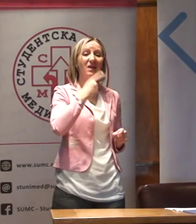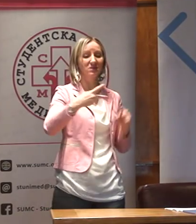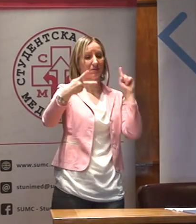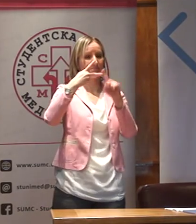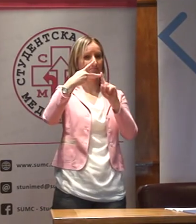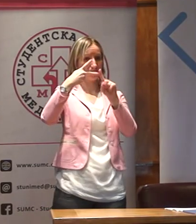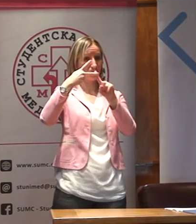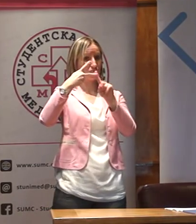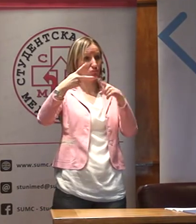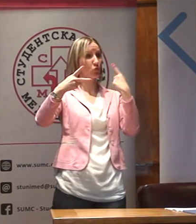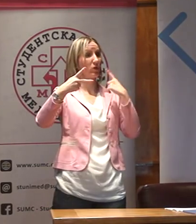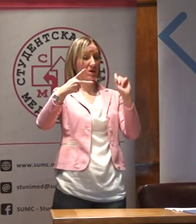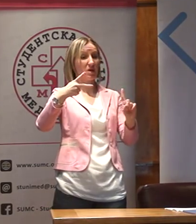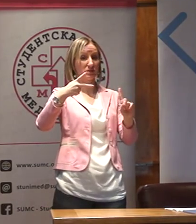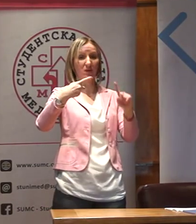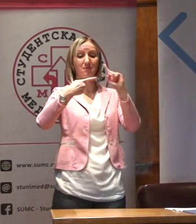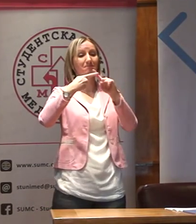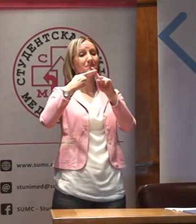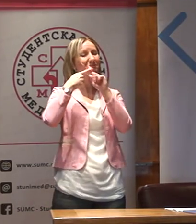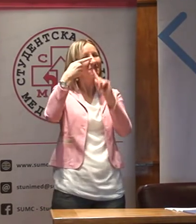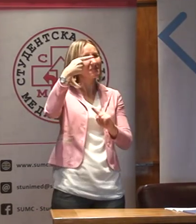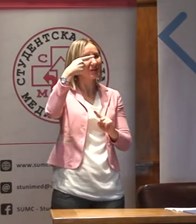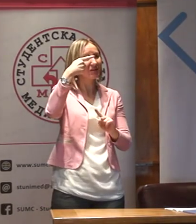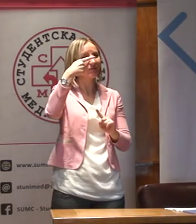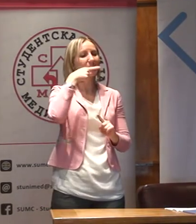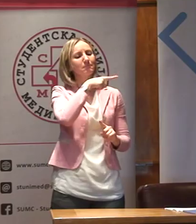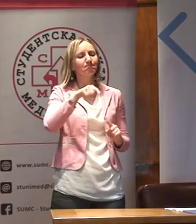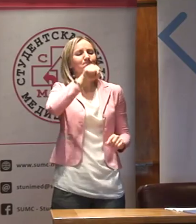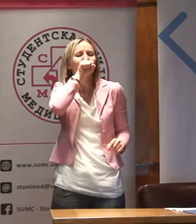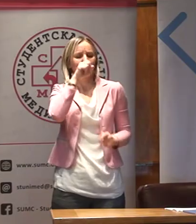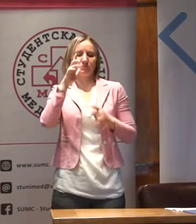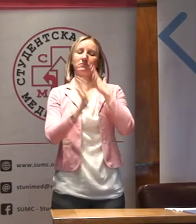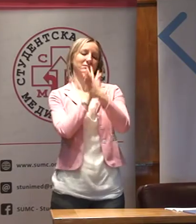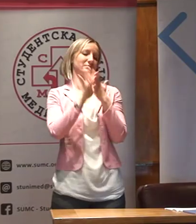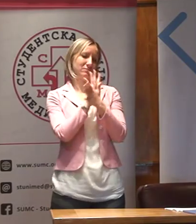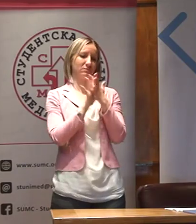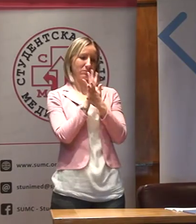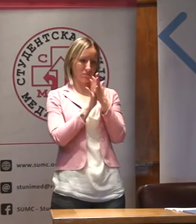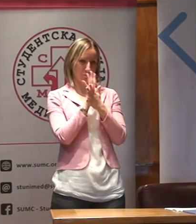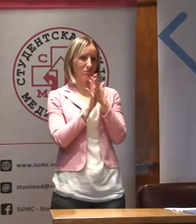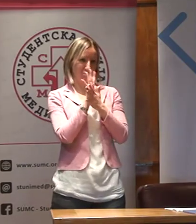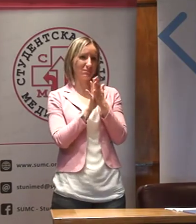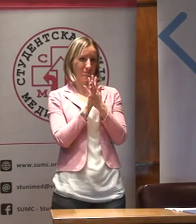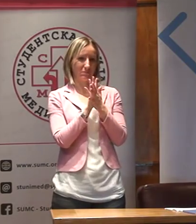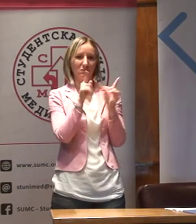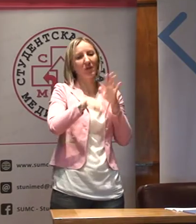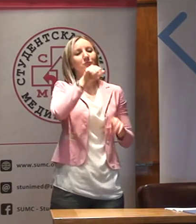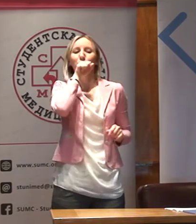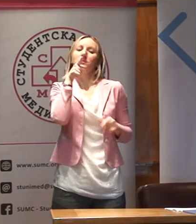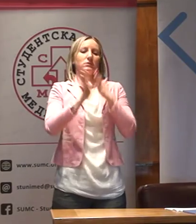osobama srpski jezik drugi jezik, da im je prvi jezik, ono što je